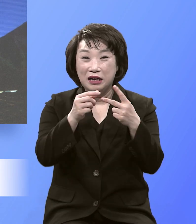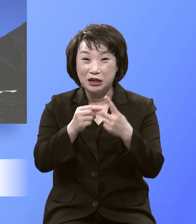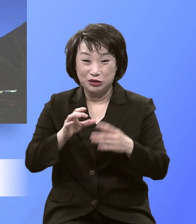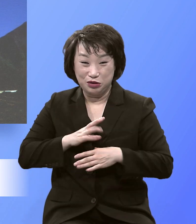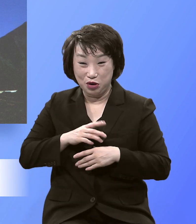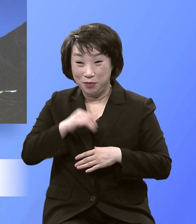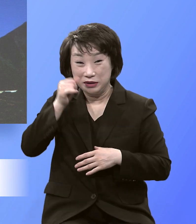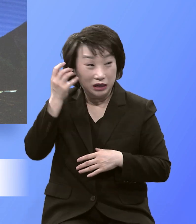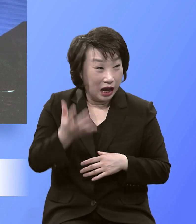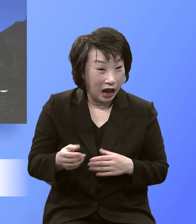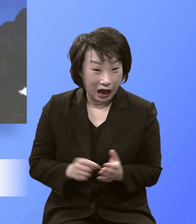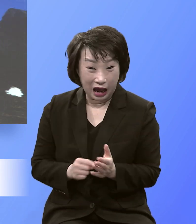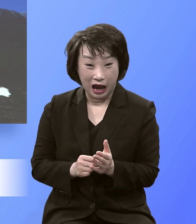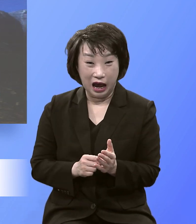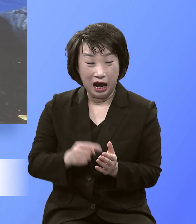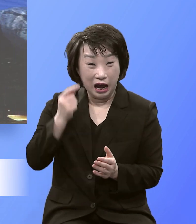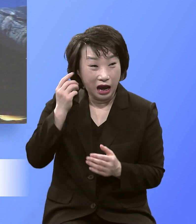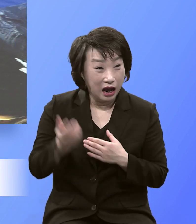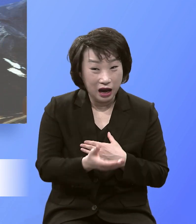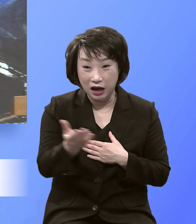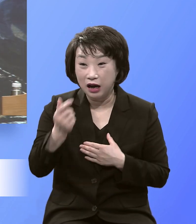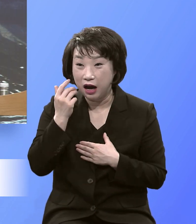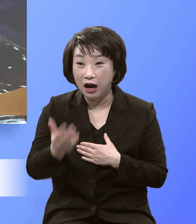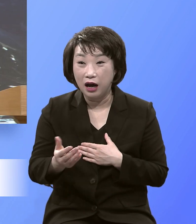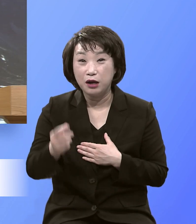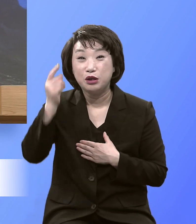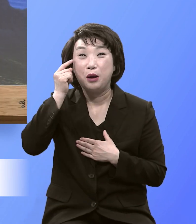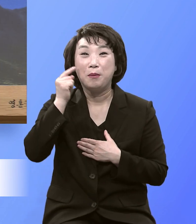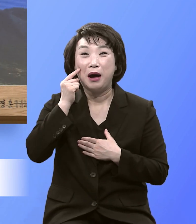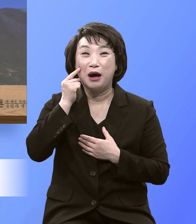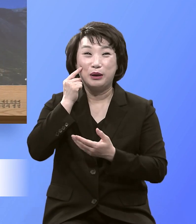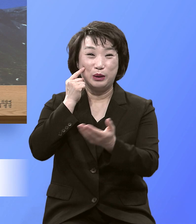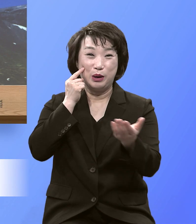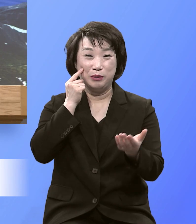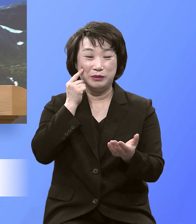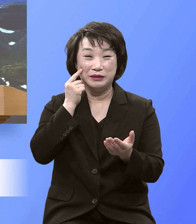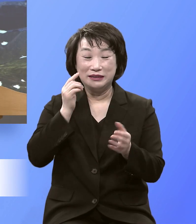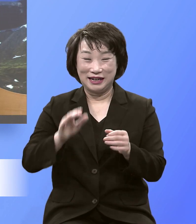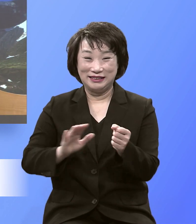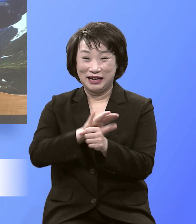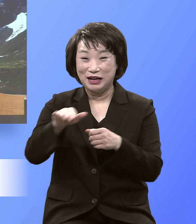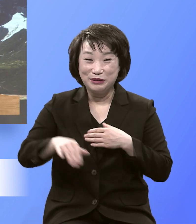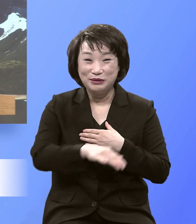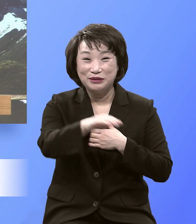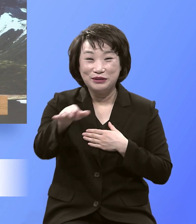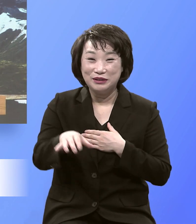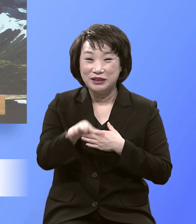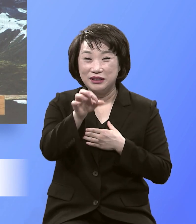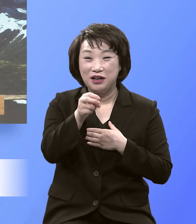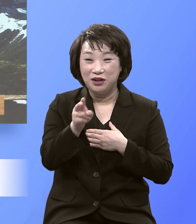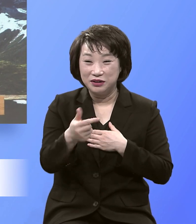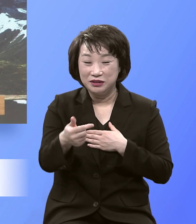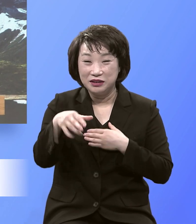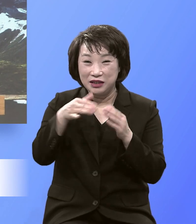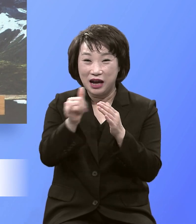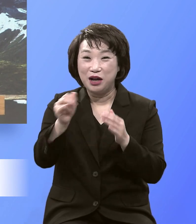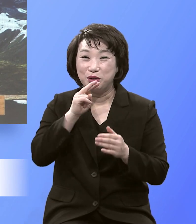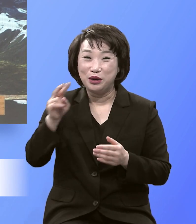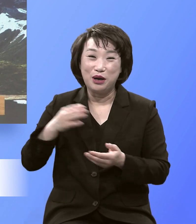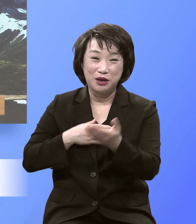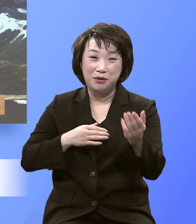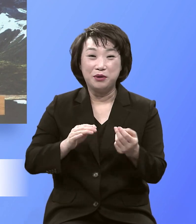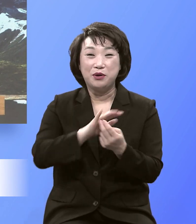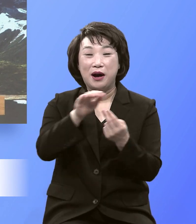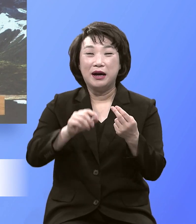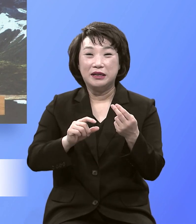두려웠습니까? 한번 생각해 보시라 그 말입니다. 사랑하는 연세가족이요, 요한일서 4장